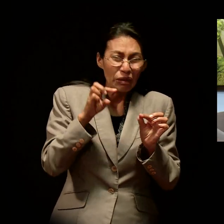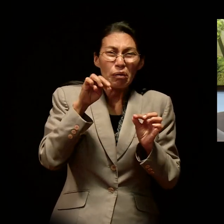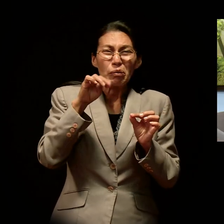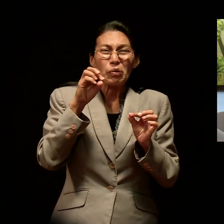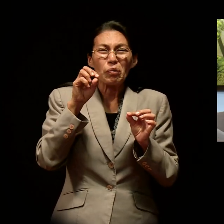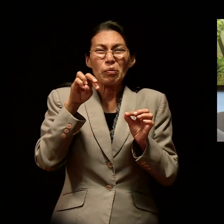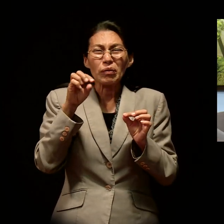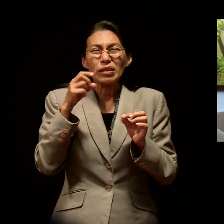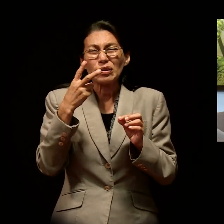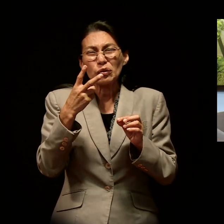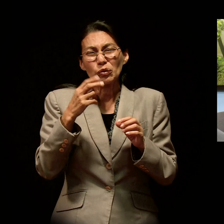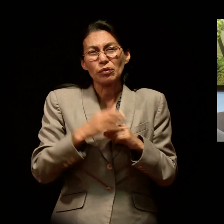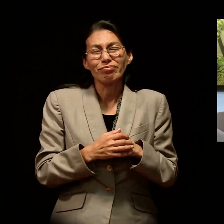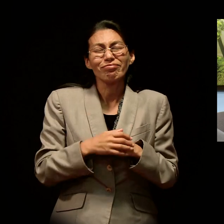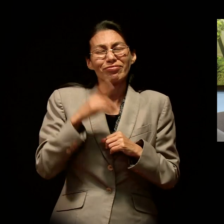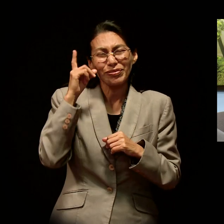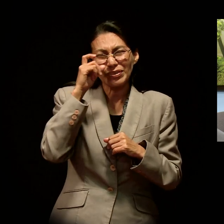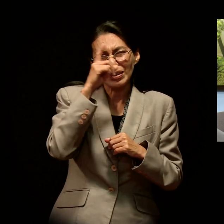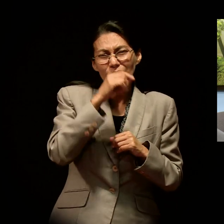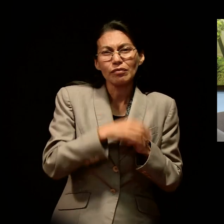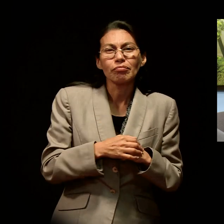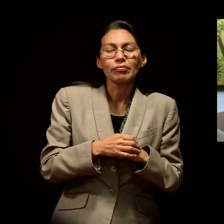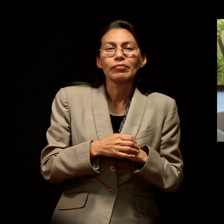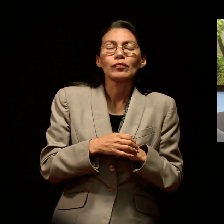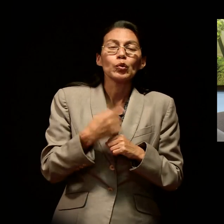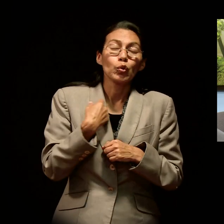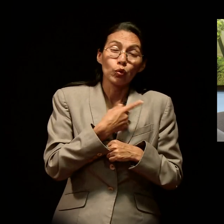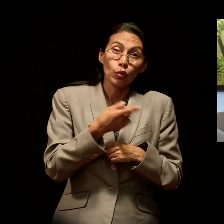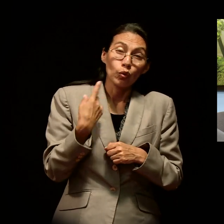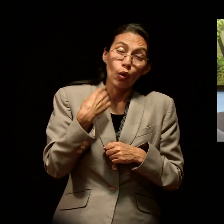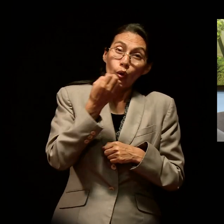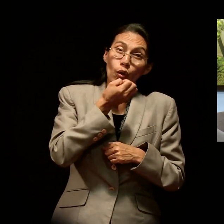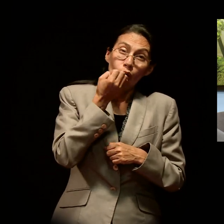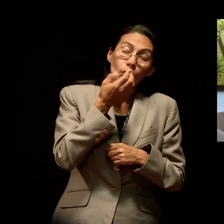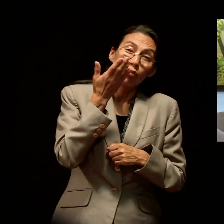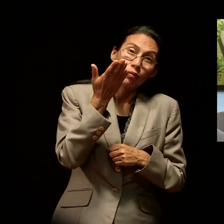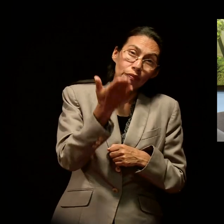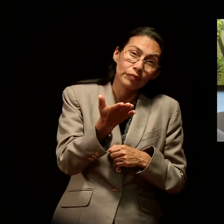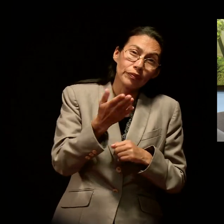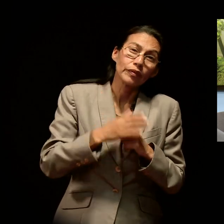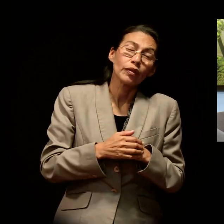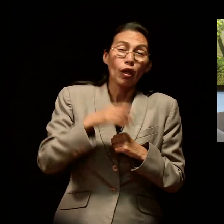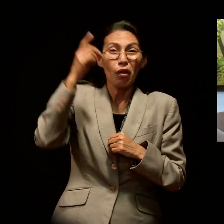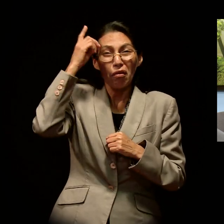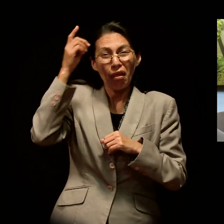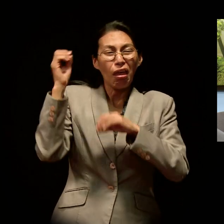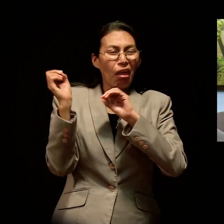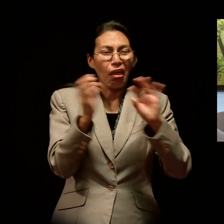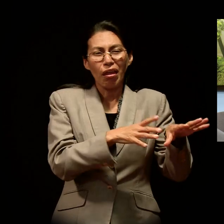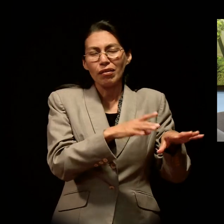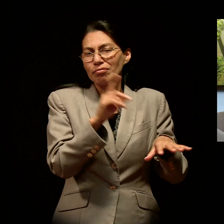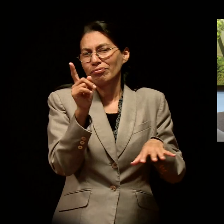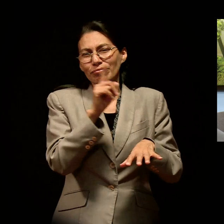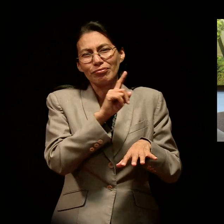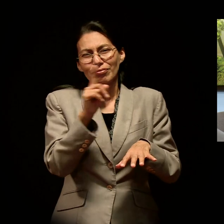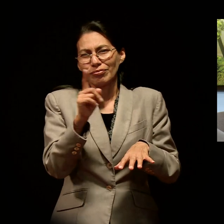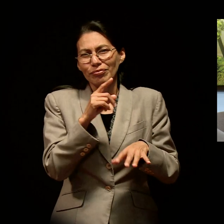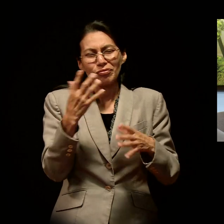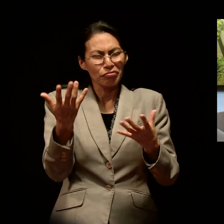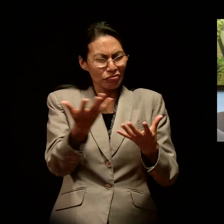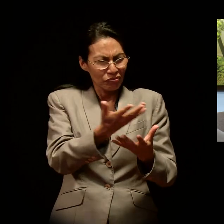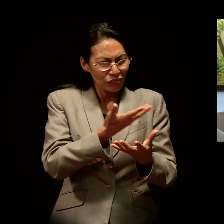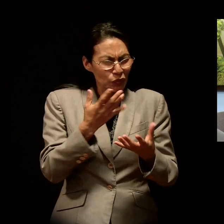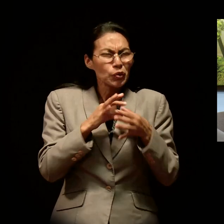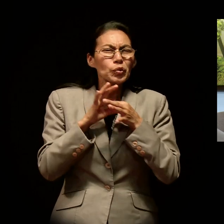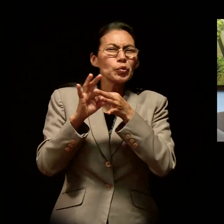cáncer tengo dos miomas vamos a estar orando por ti Candelaria Dios se va a